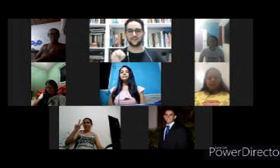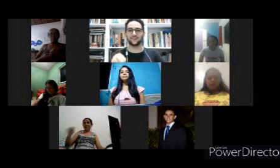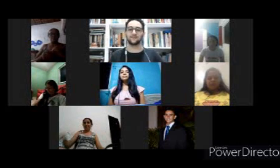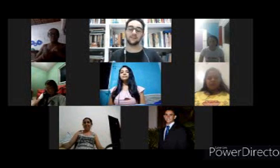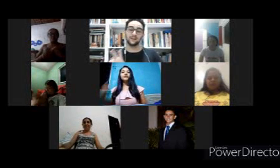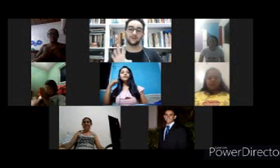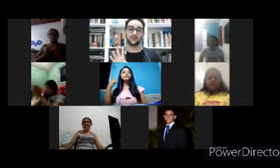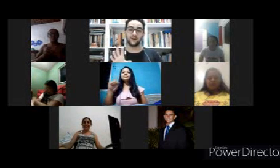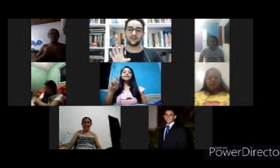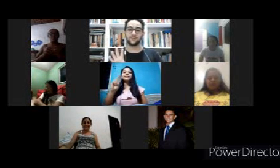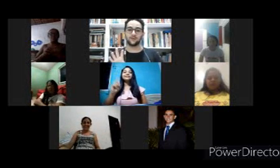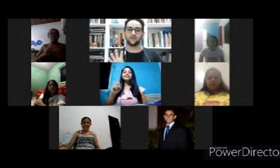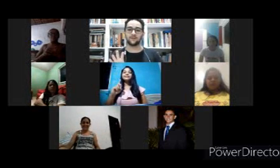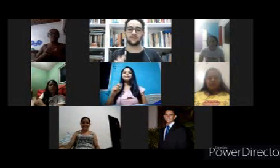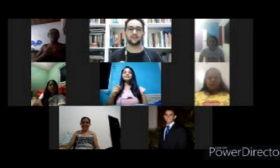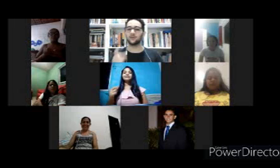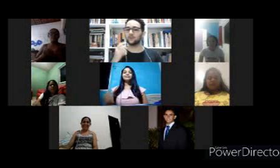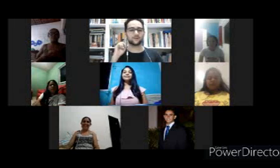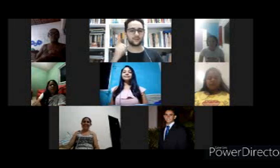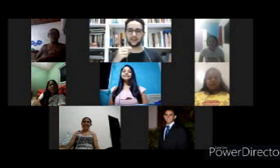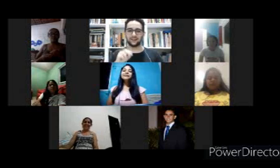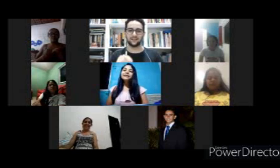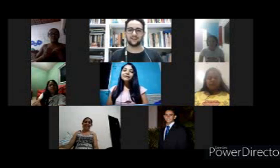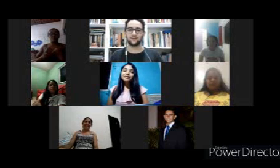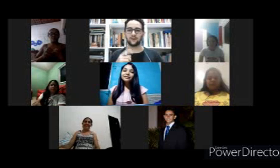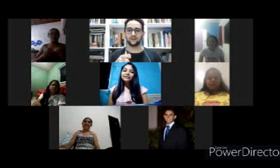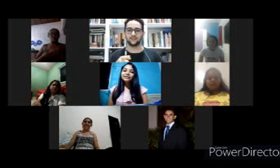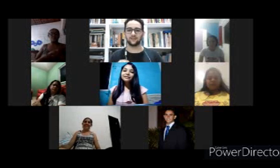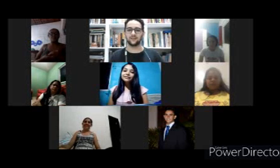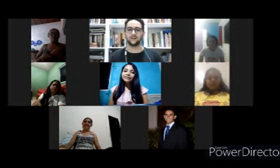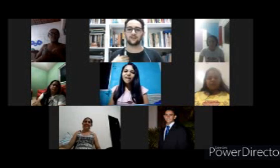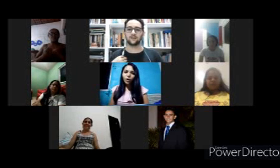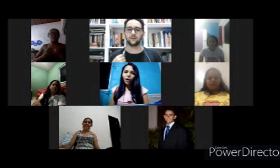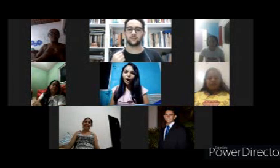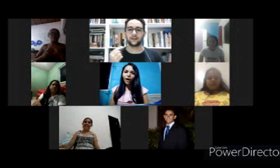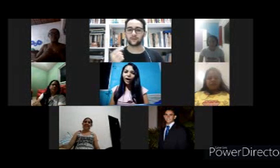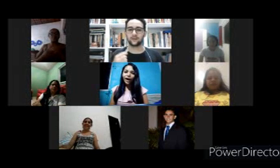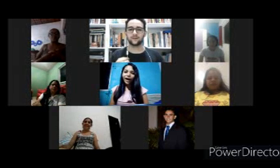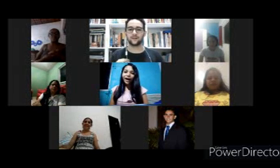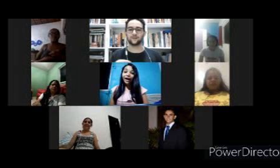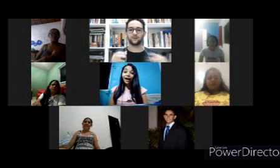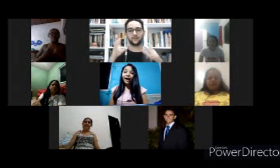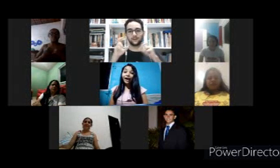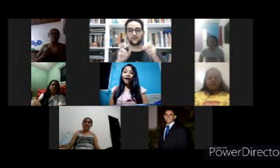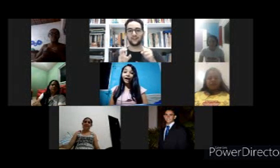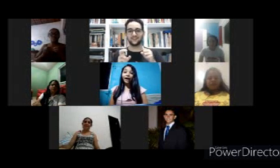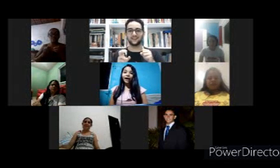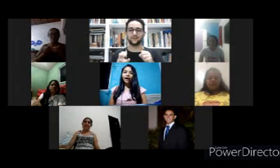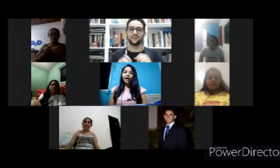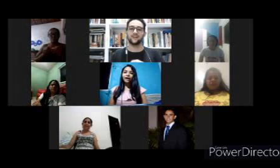vendo. Só que era bom, não deu pra escutar tu falando. Não deu pra escutar tu falando, só deu pra escutar tu fazendo. Só